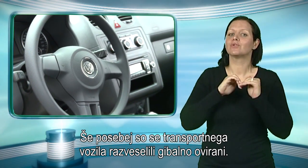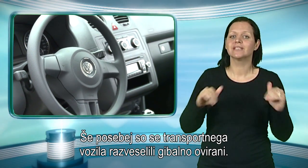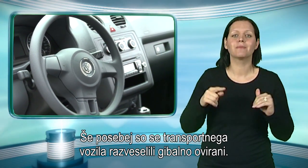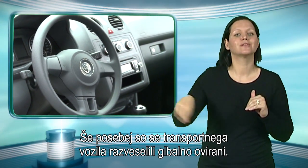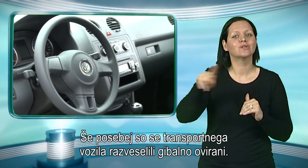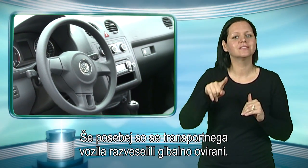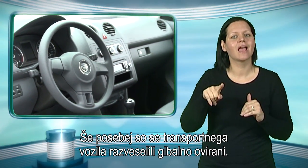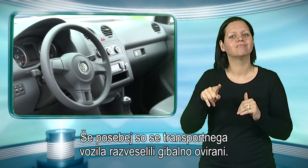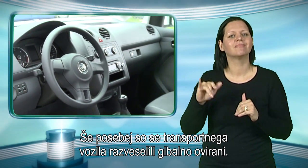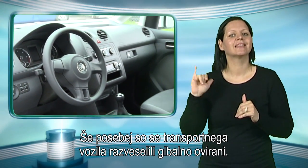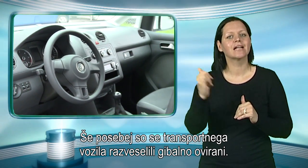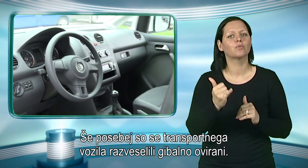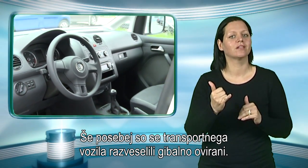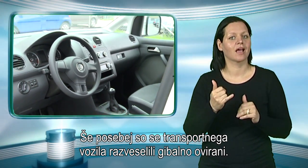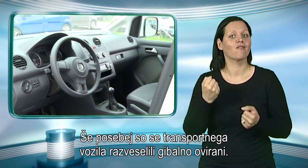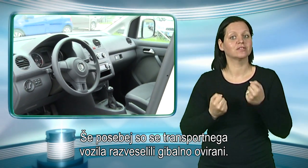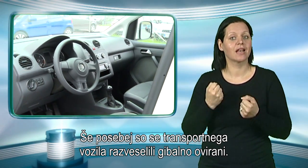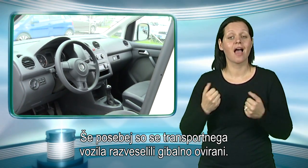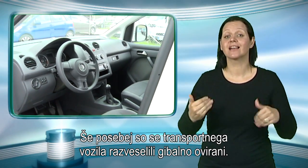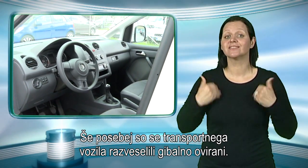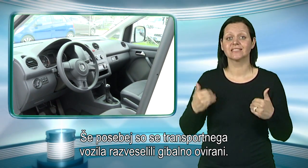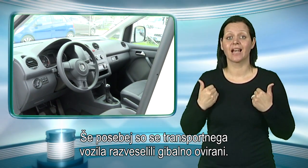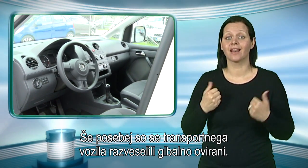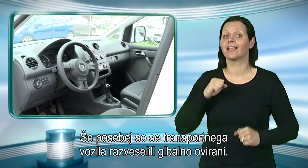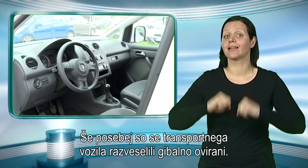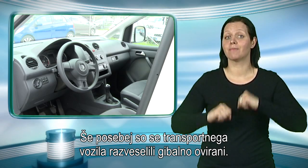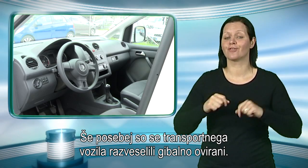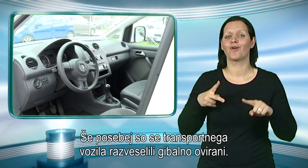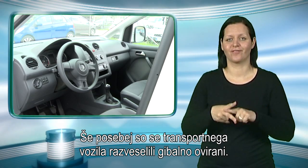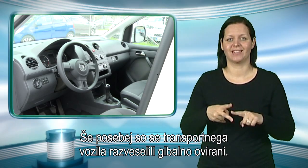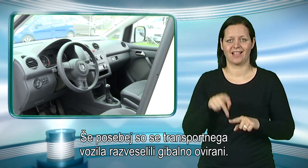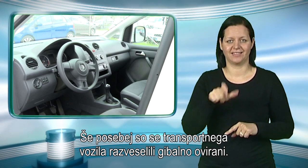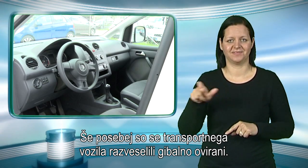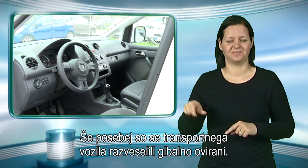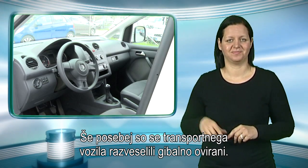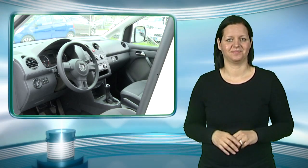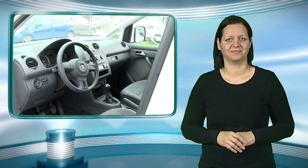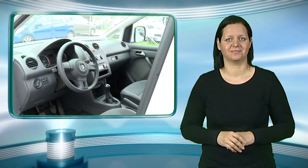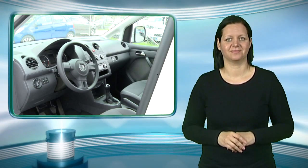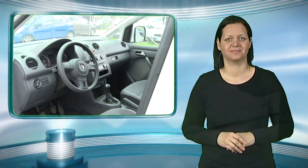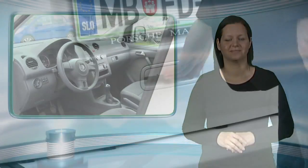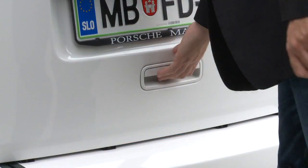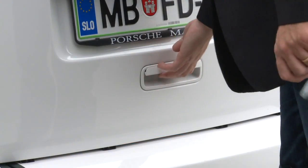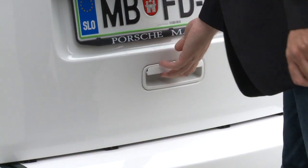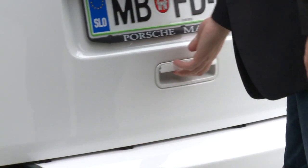Še posebej so se transportnega vozila razveselili gibalno ovirani.